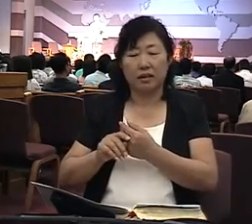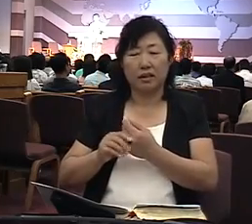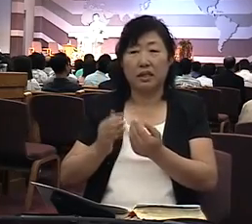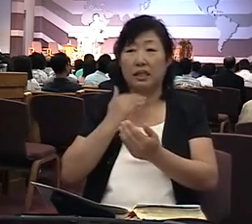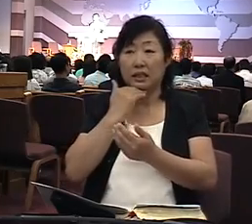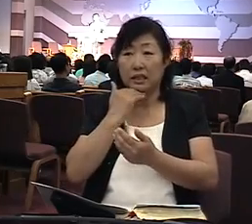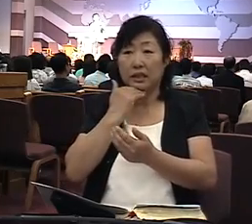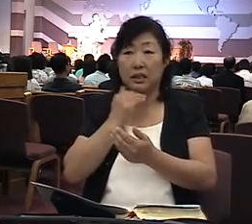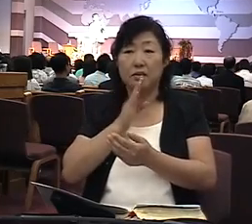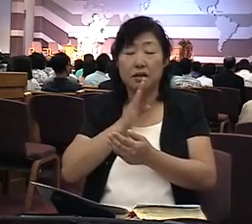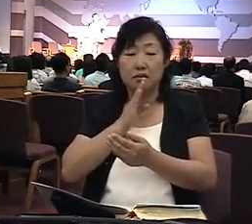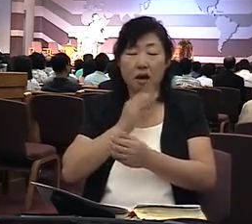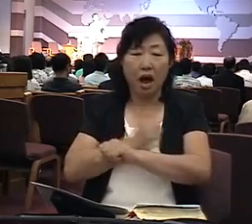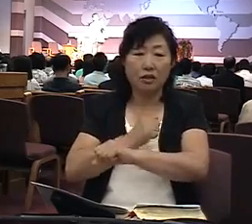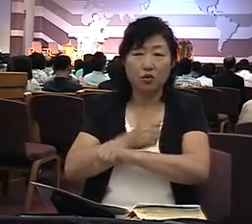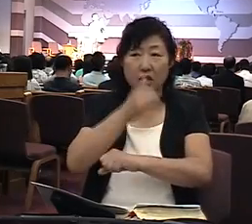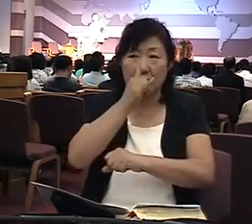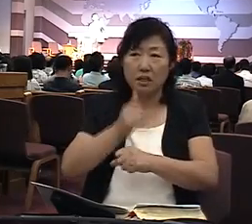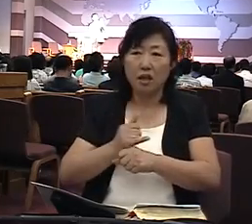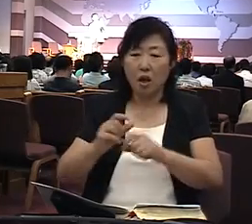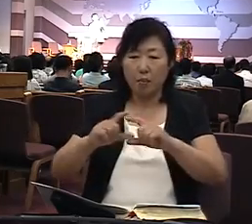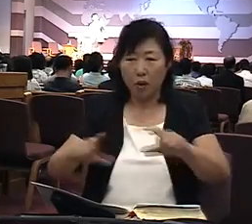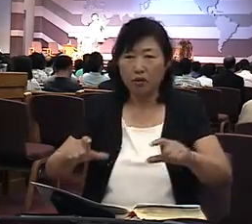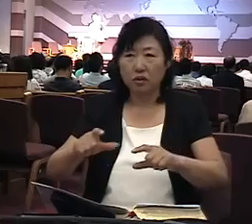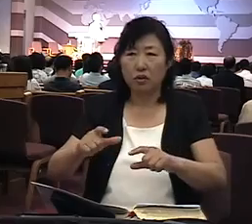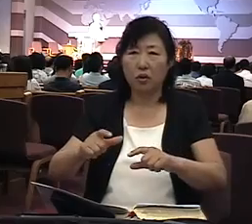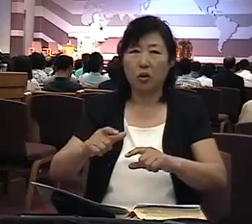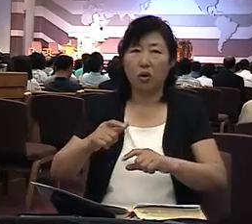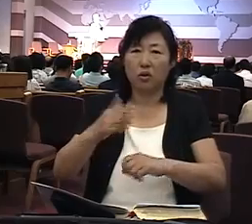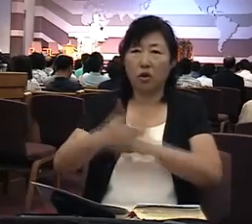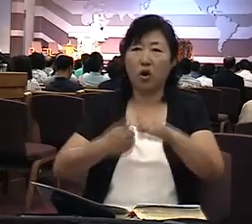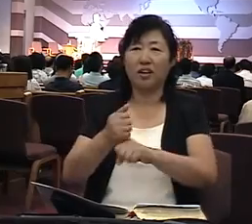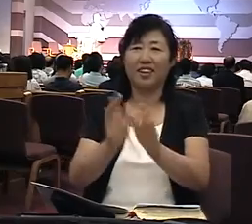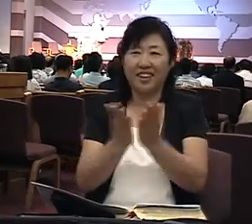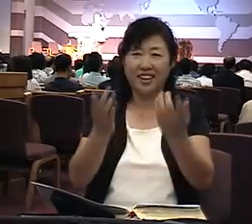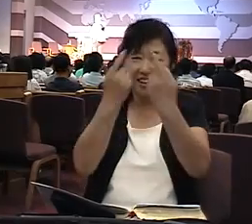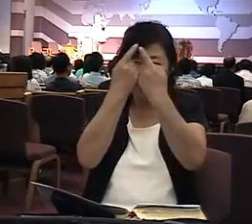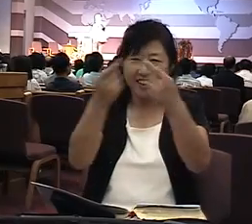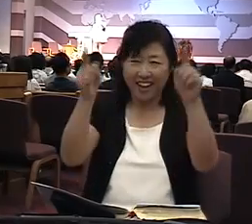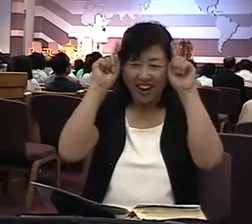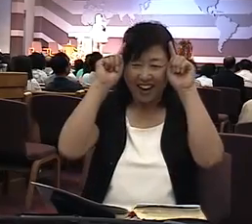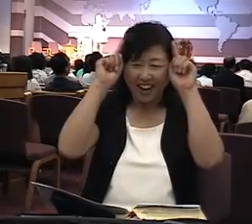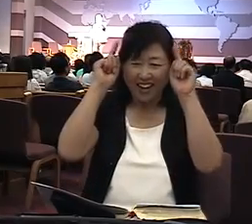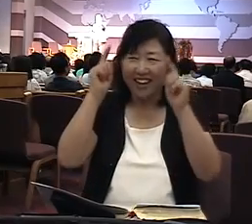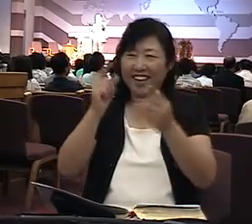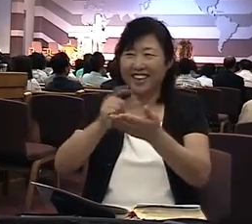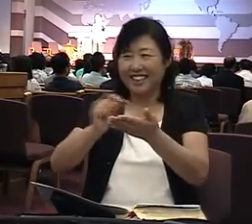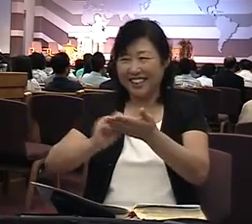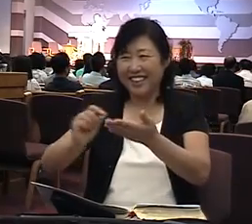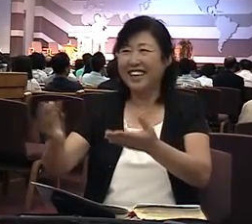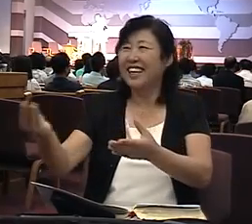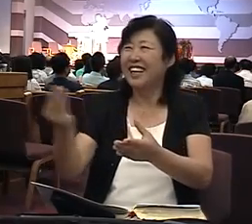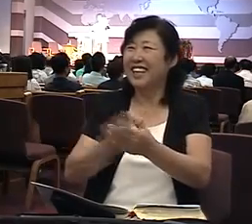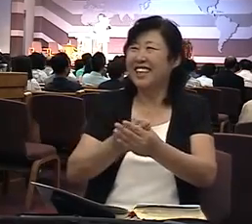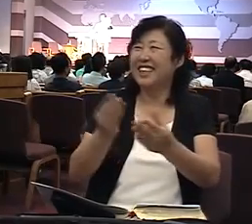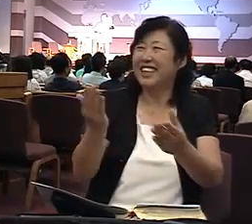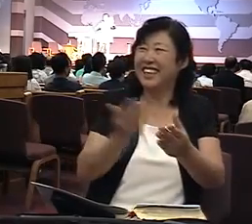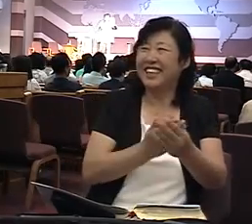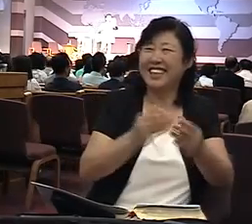기다리면서 하실 수 있는 평신도 성경대학 신청서가 여기 있잖아요. 오늘 삽질 여기 보면은 이것은 모든